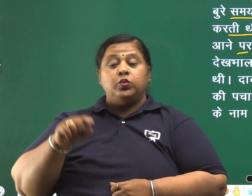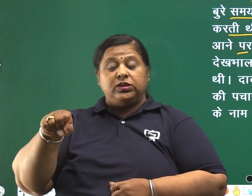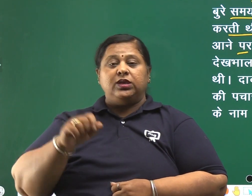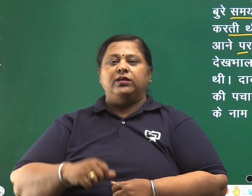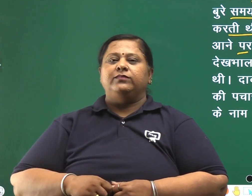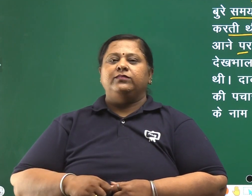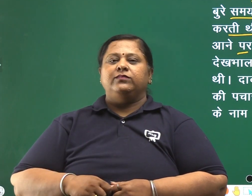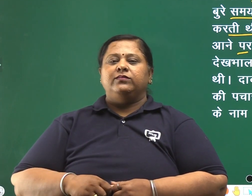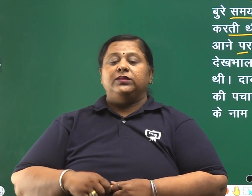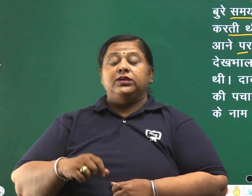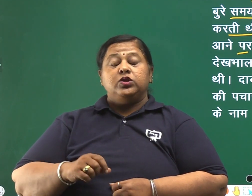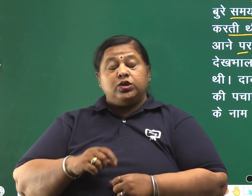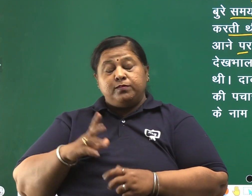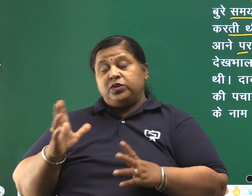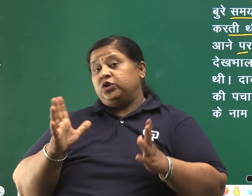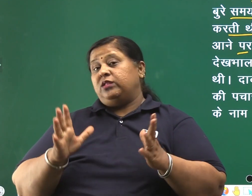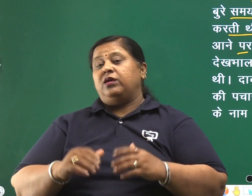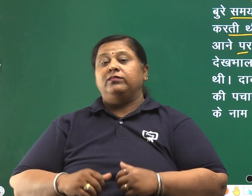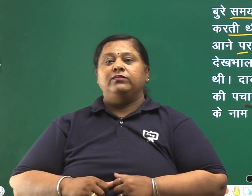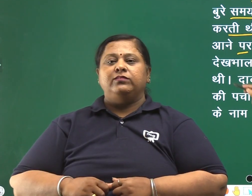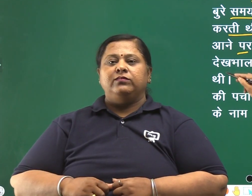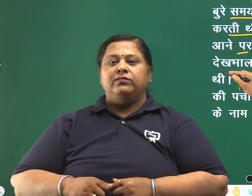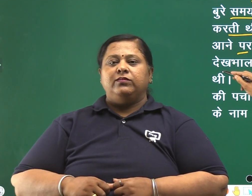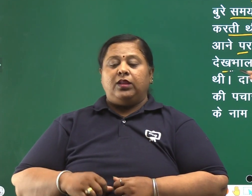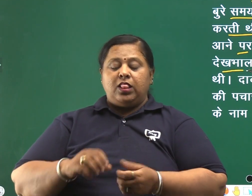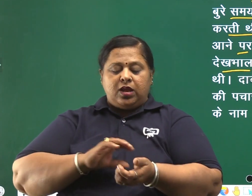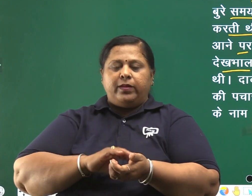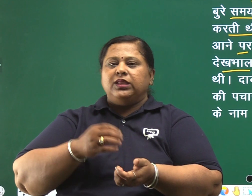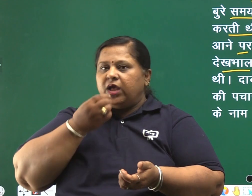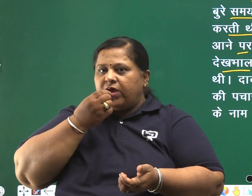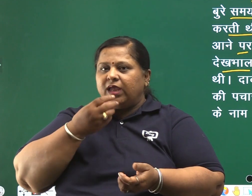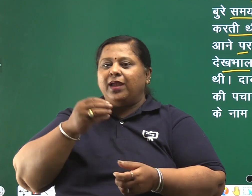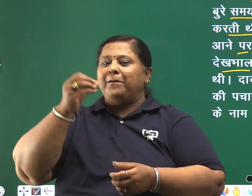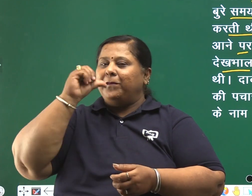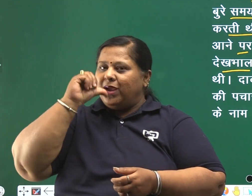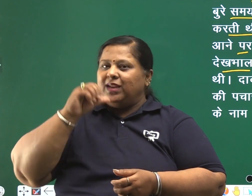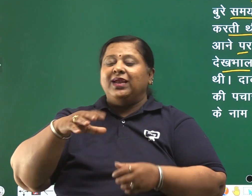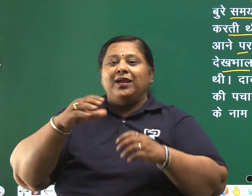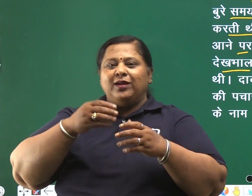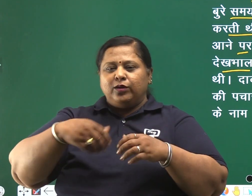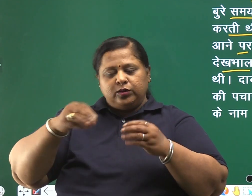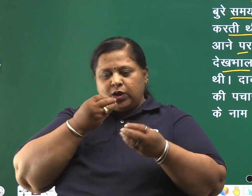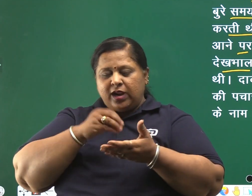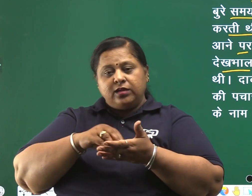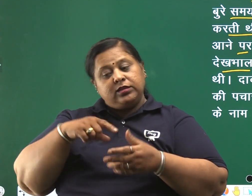उसकी सबसे अधिक देखभाल दादी माँ